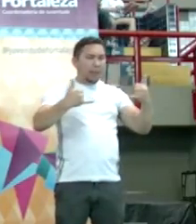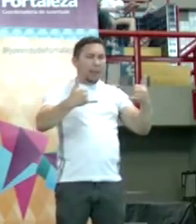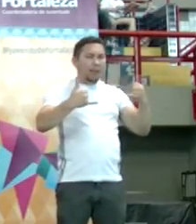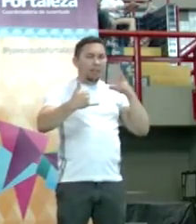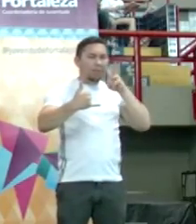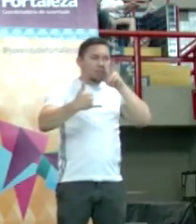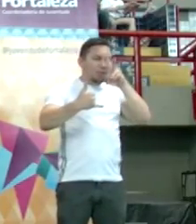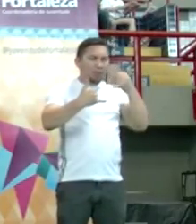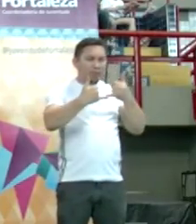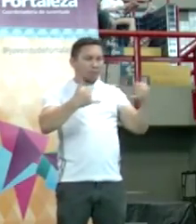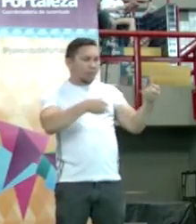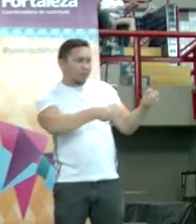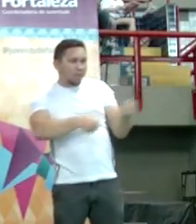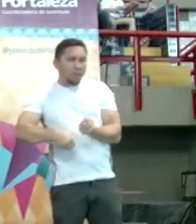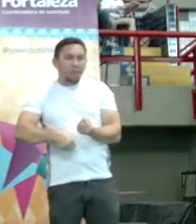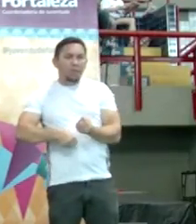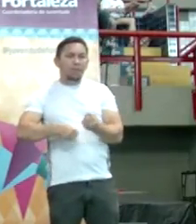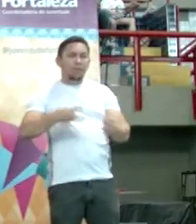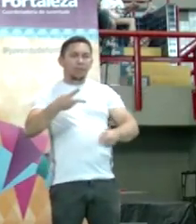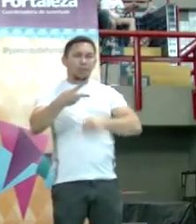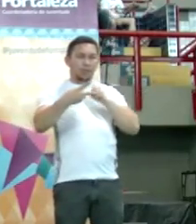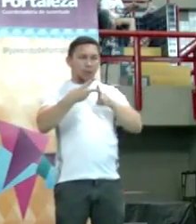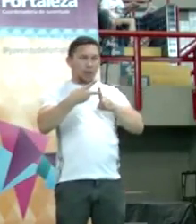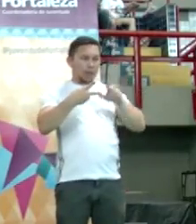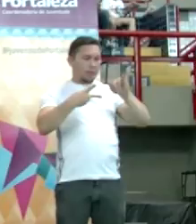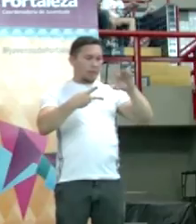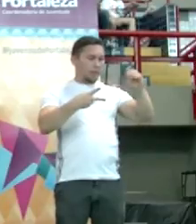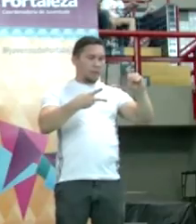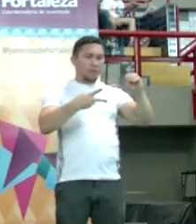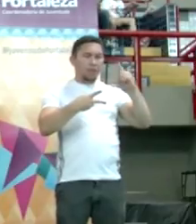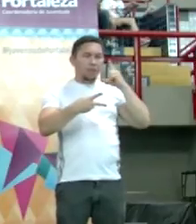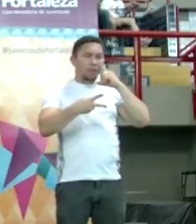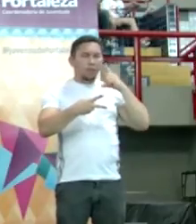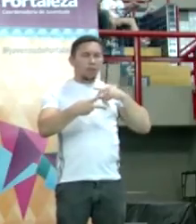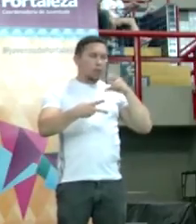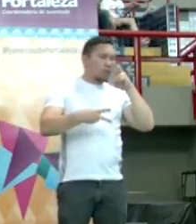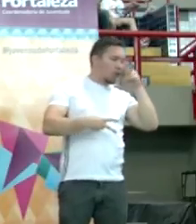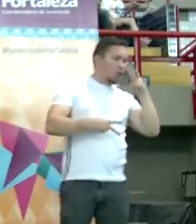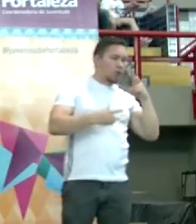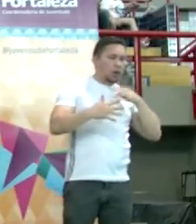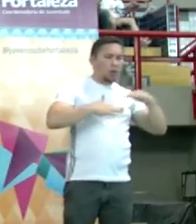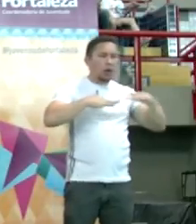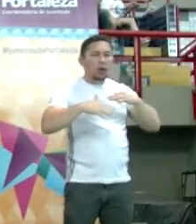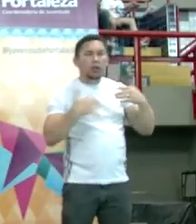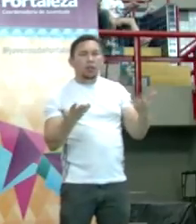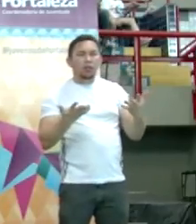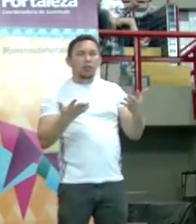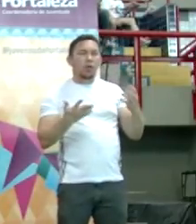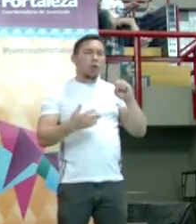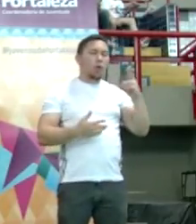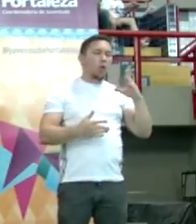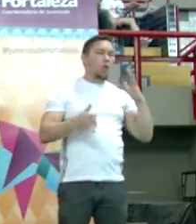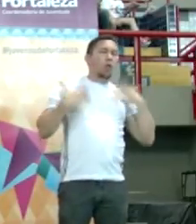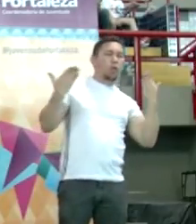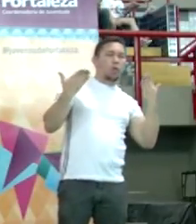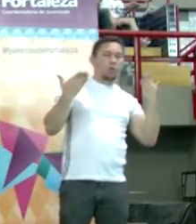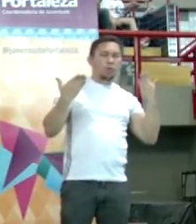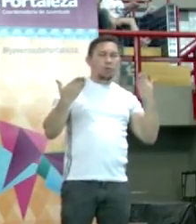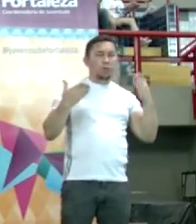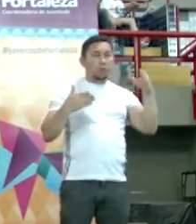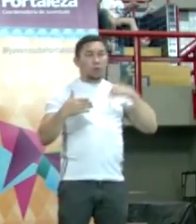pessoal? De fio. Tração, se é força, ou é ação, ou é o quê? Reação.